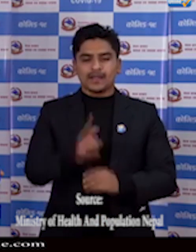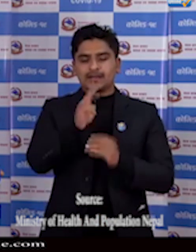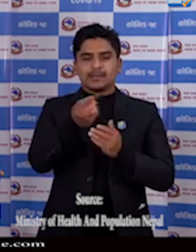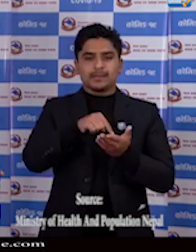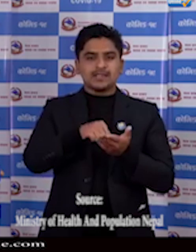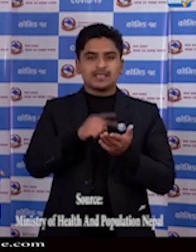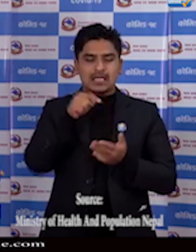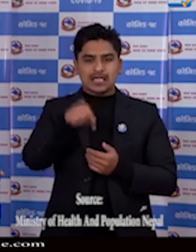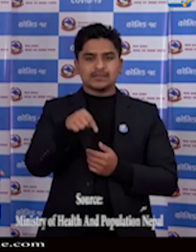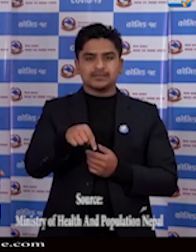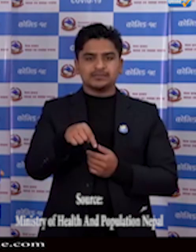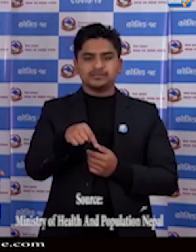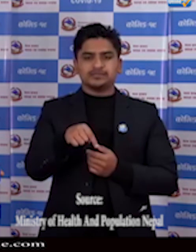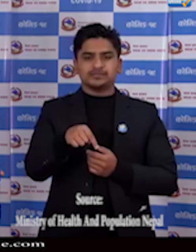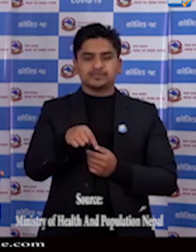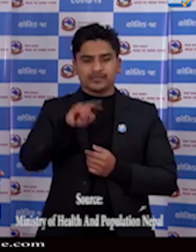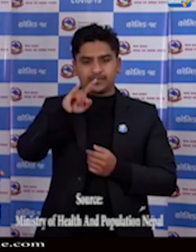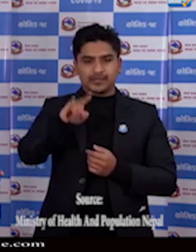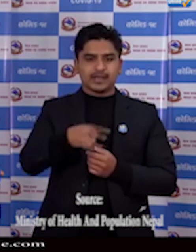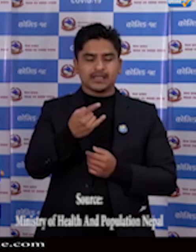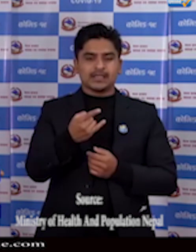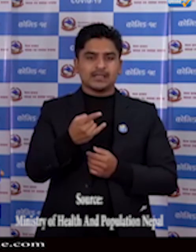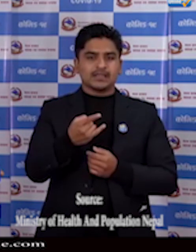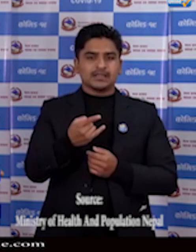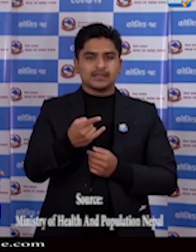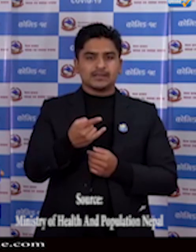यसैबीच आज फेरि